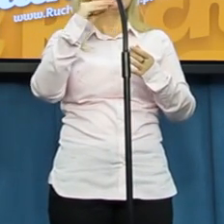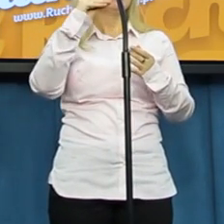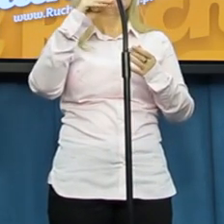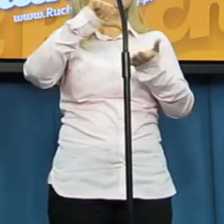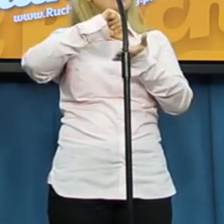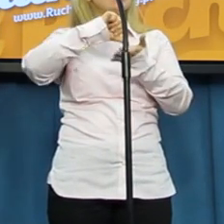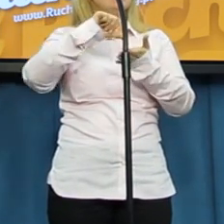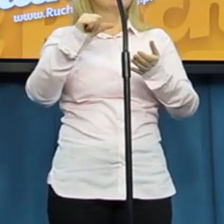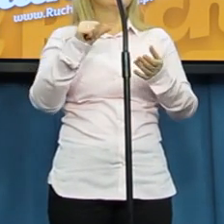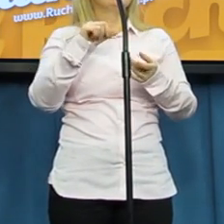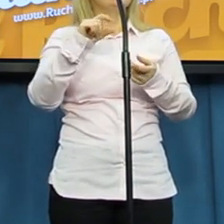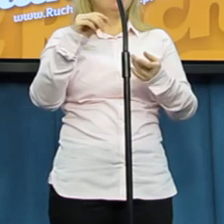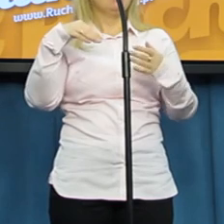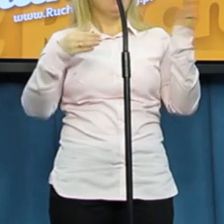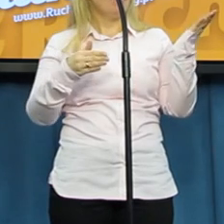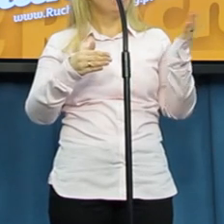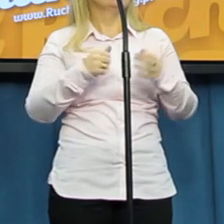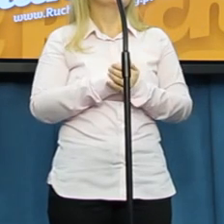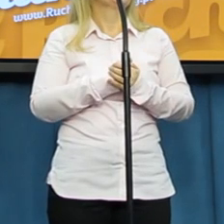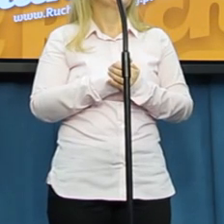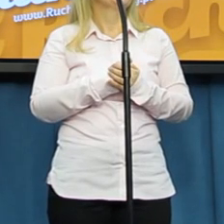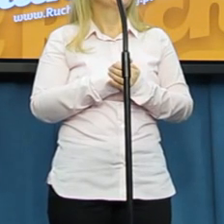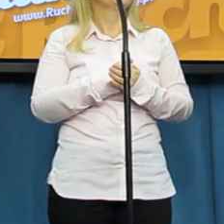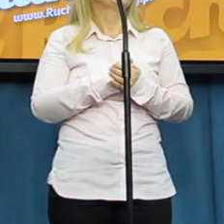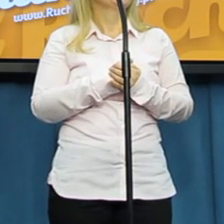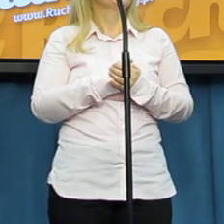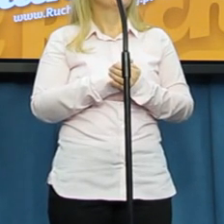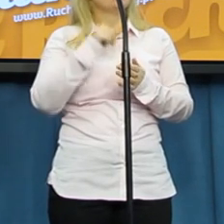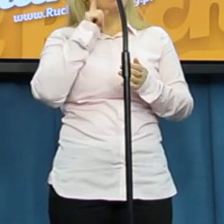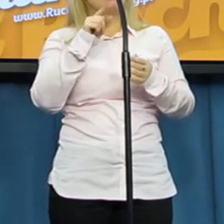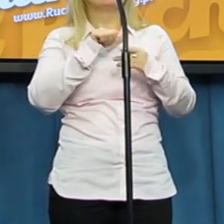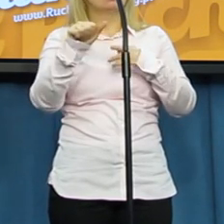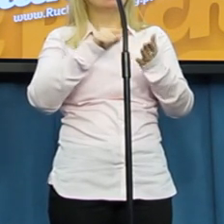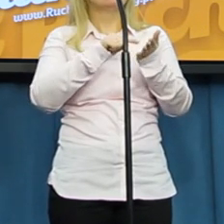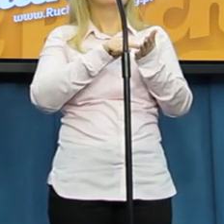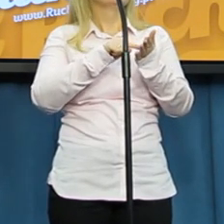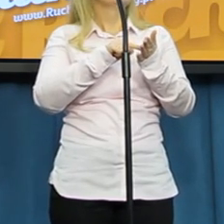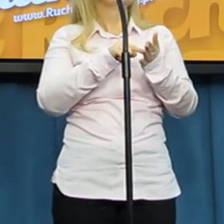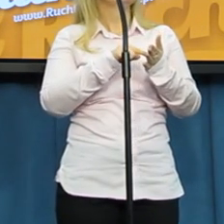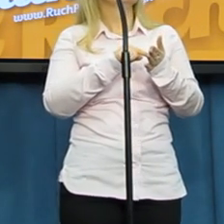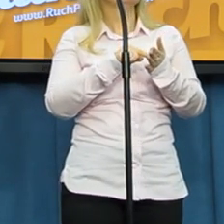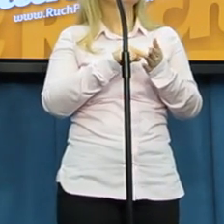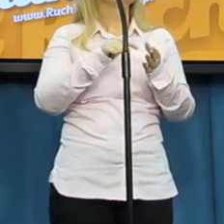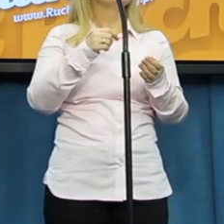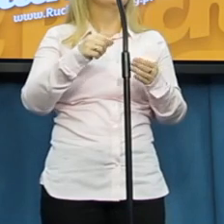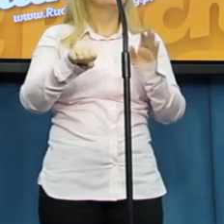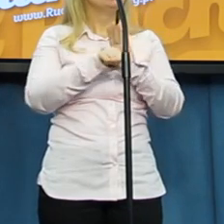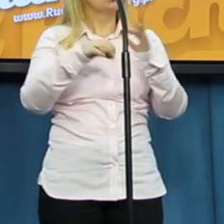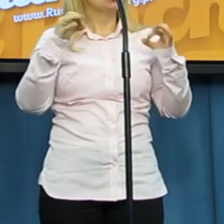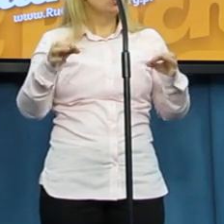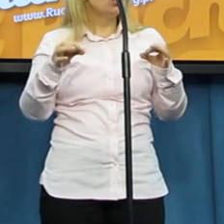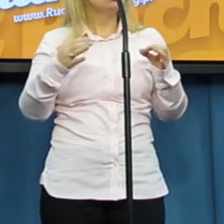Dobra. Dobra. Tak, to dobrze. Rzeczywiście prawda jest, prawdą jest, żebyśmy do tej pory mieli